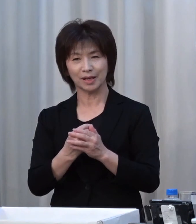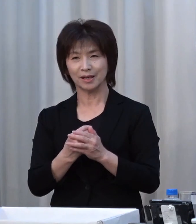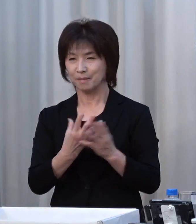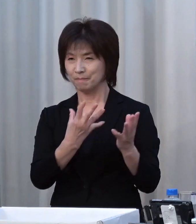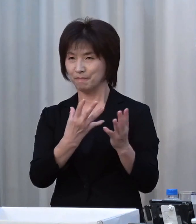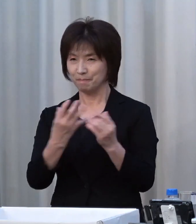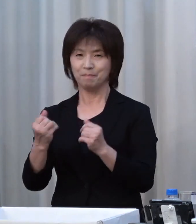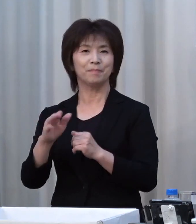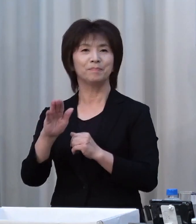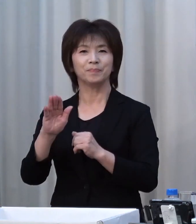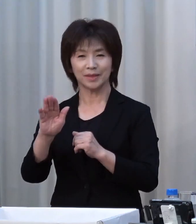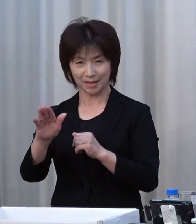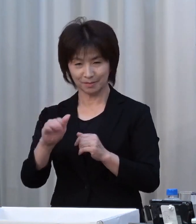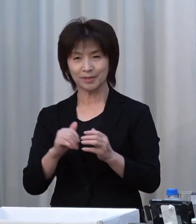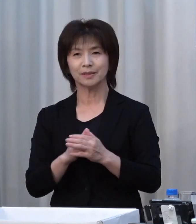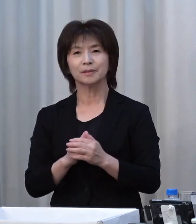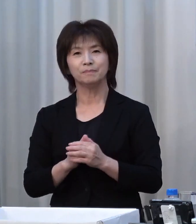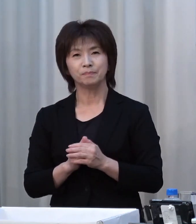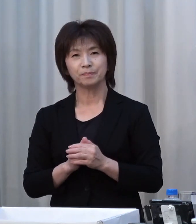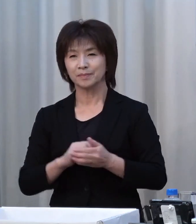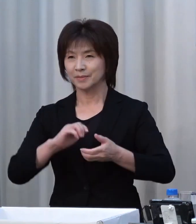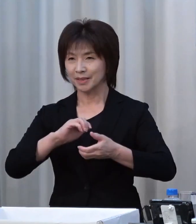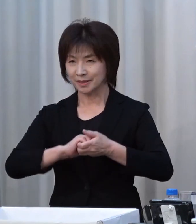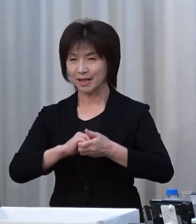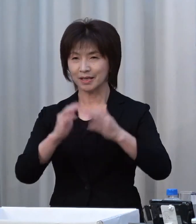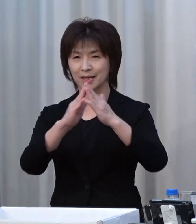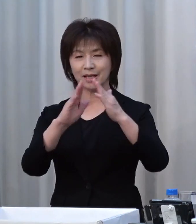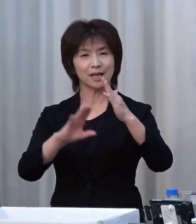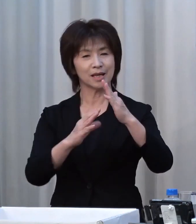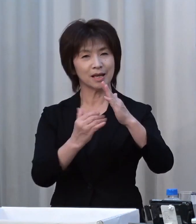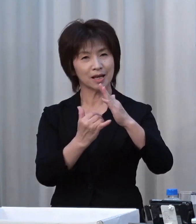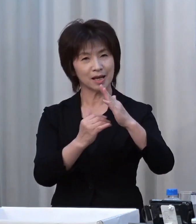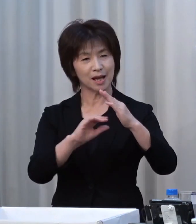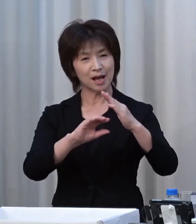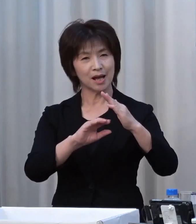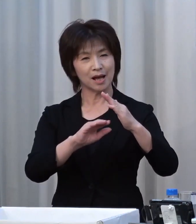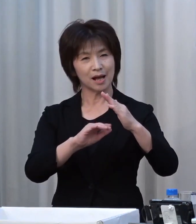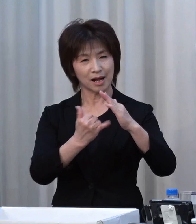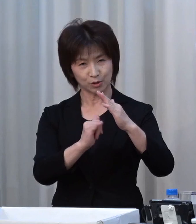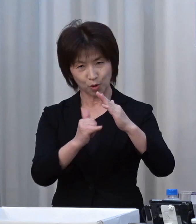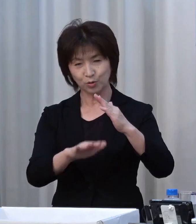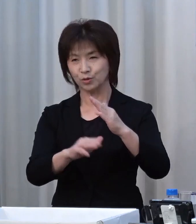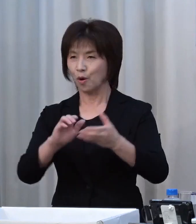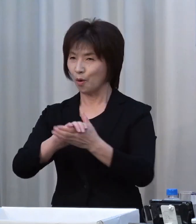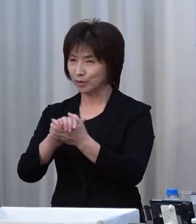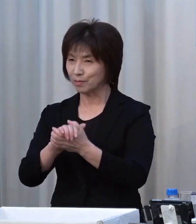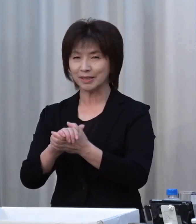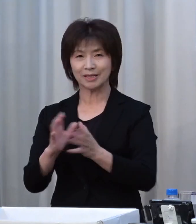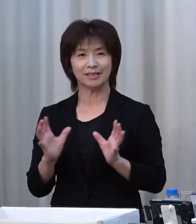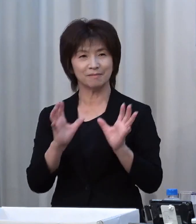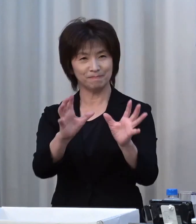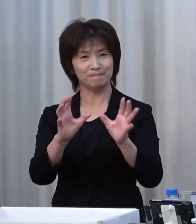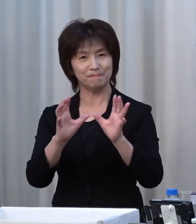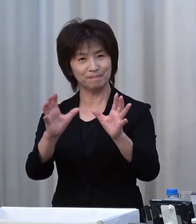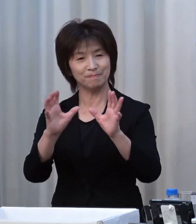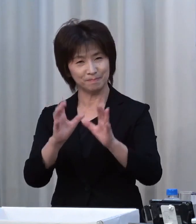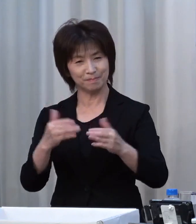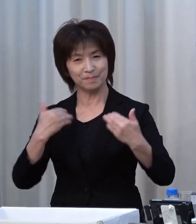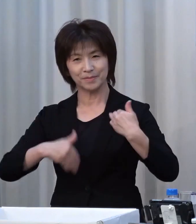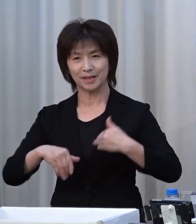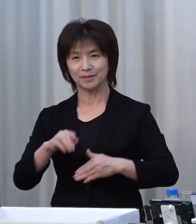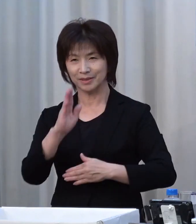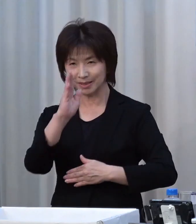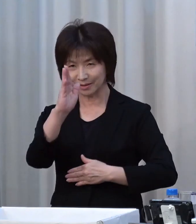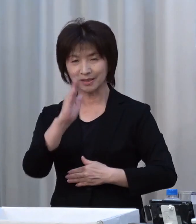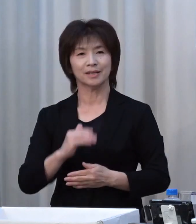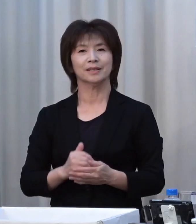魅力が盛りだくさんでございます。ぜひご家族やお友達とお出かけいただき、千葉の秋の味を味わって